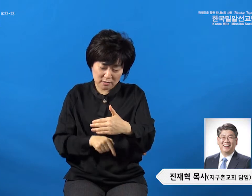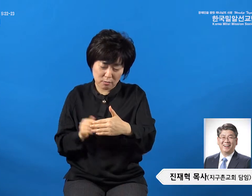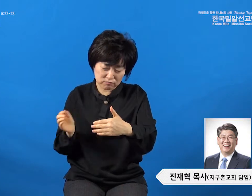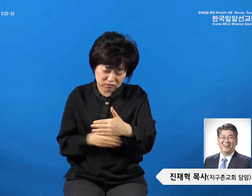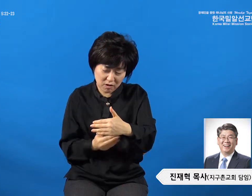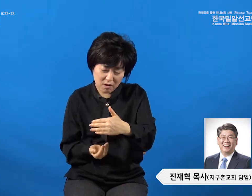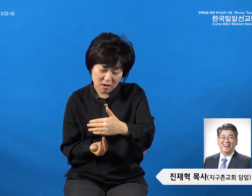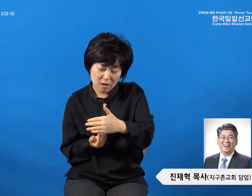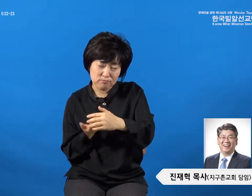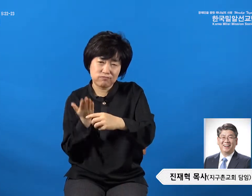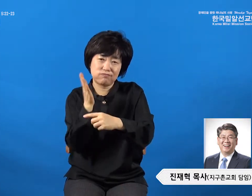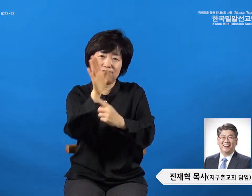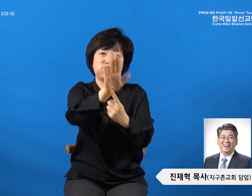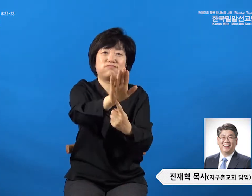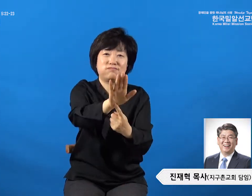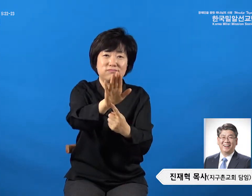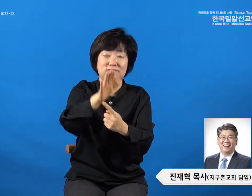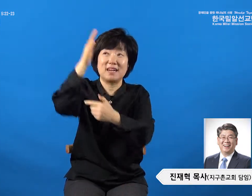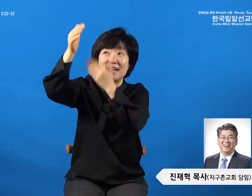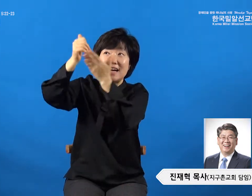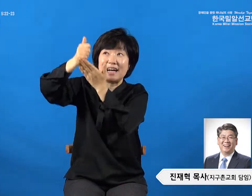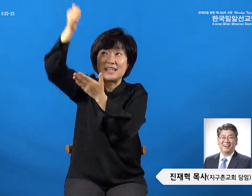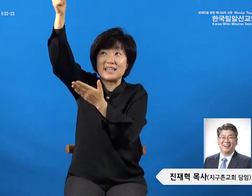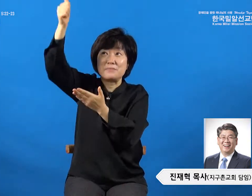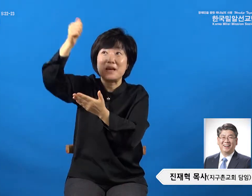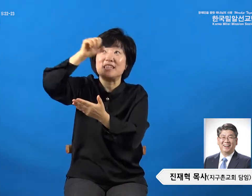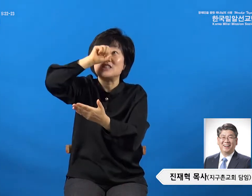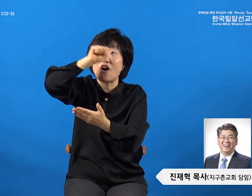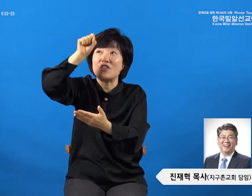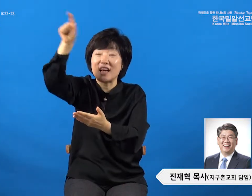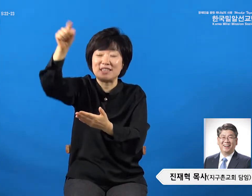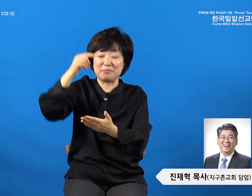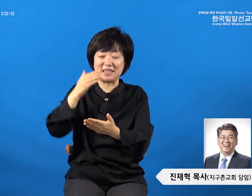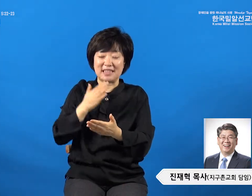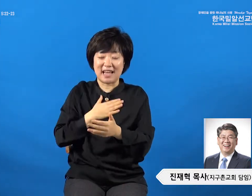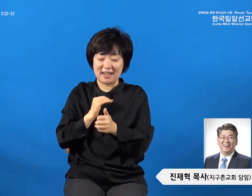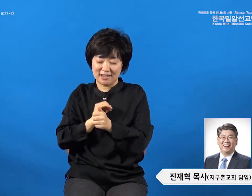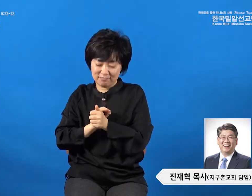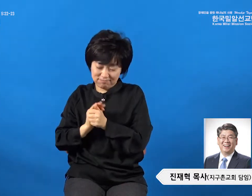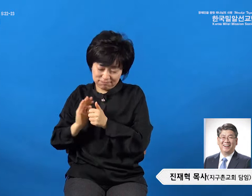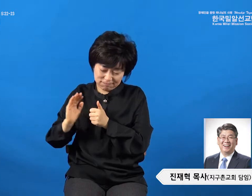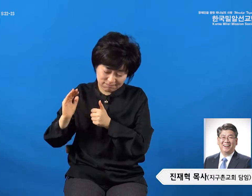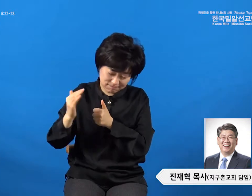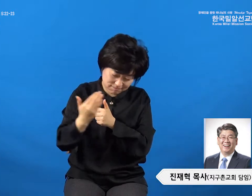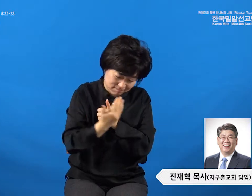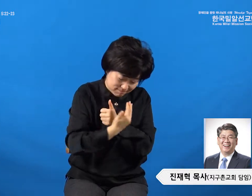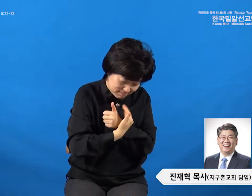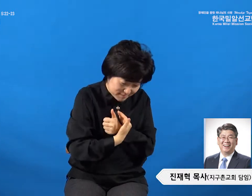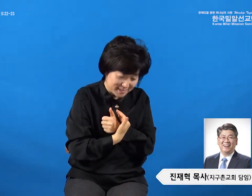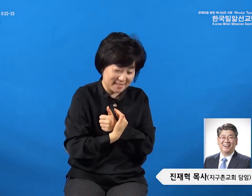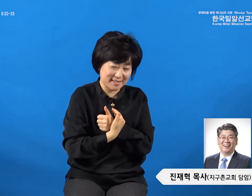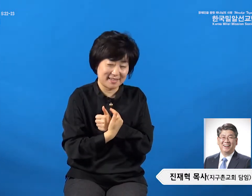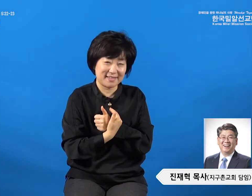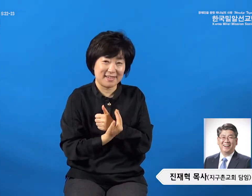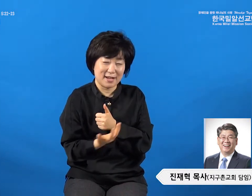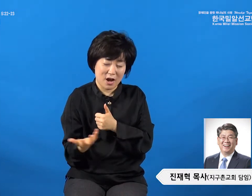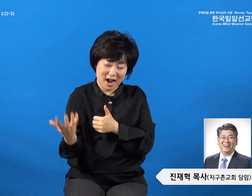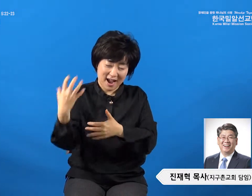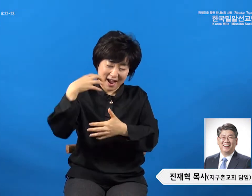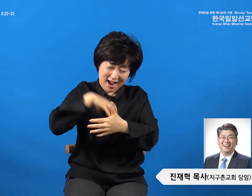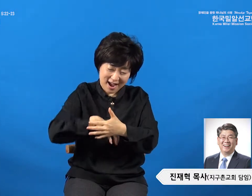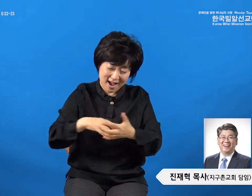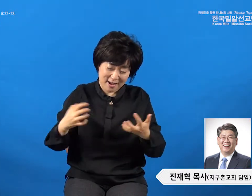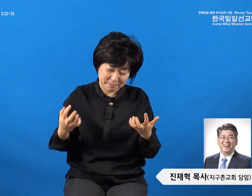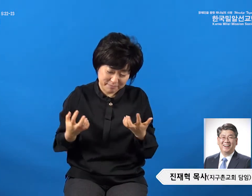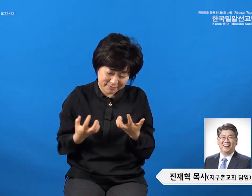하나님의 선하심이 나를 풍성하게 감싸므로 말미암아 선하신 하나님의 선하신